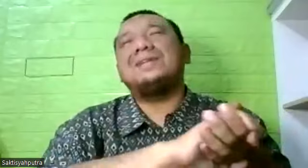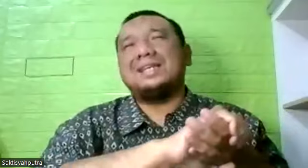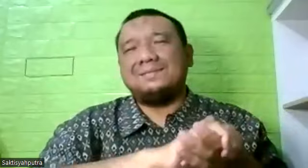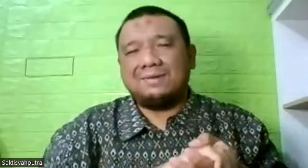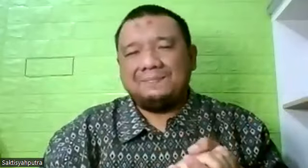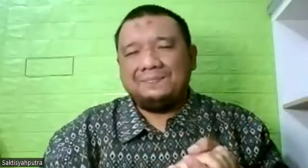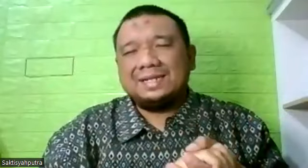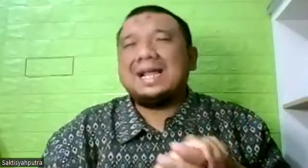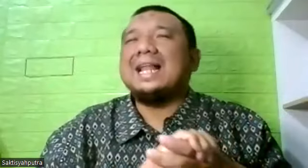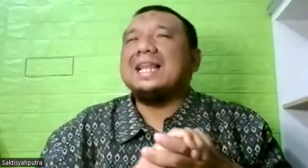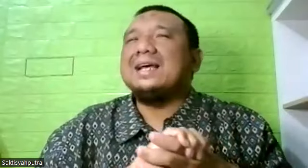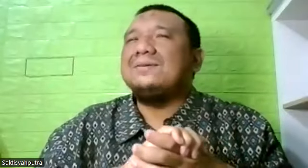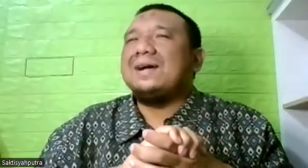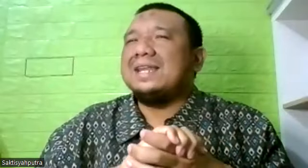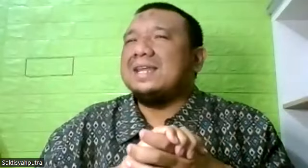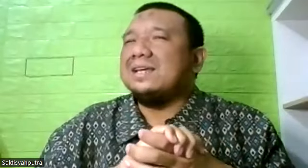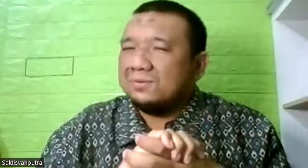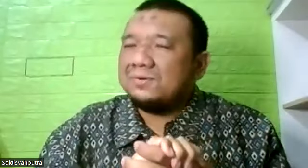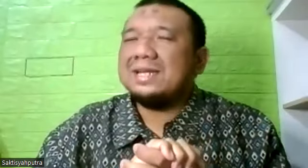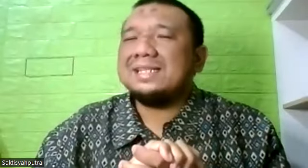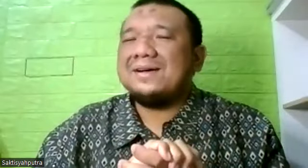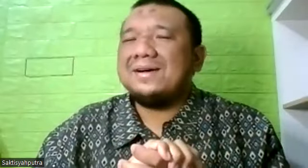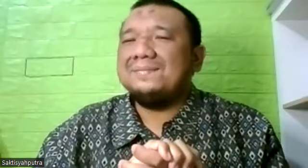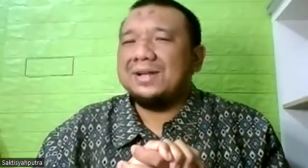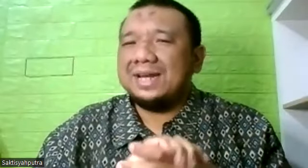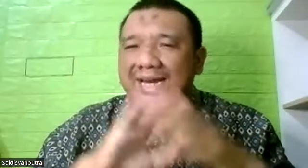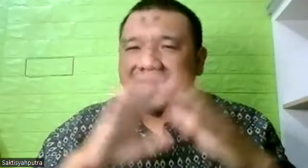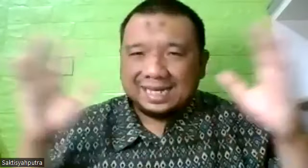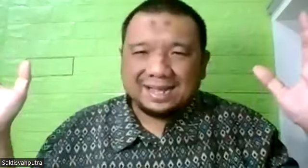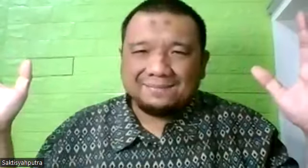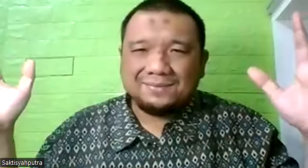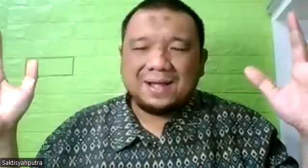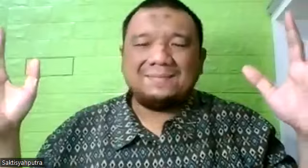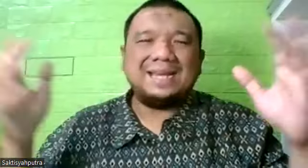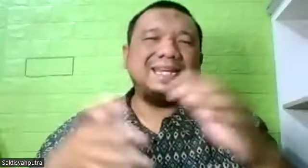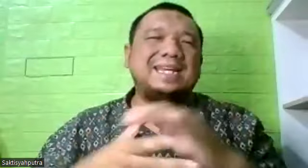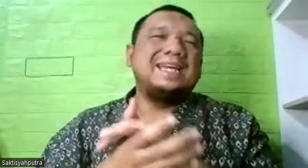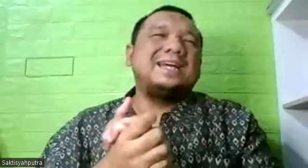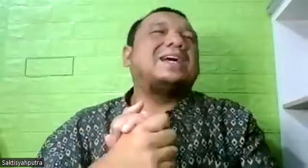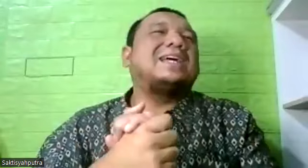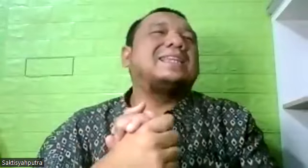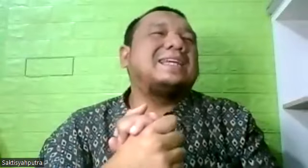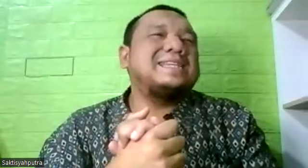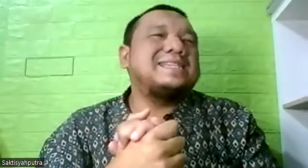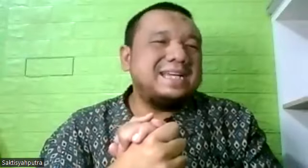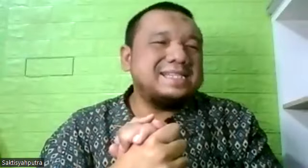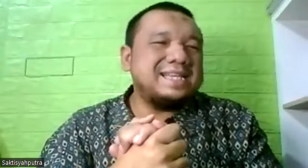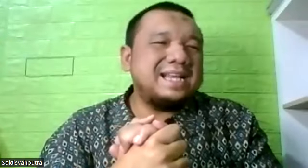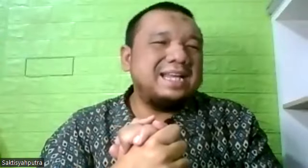Kalau ada sumur dekat sawah boleh kita menumpang mandi Kalau ada kata-kata Sakti yang salah tolong jangan